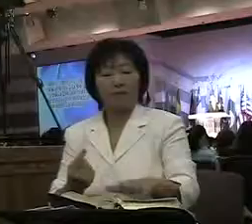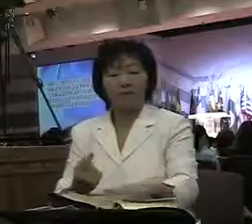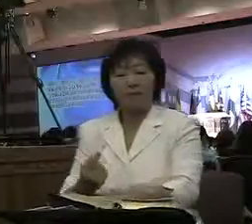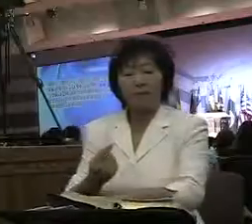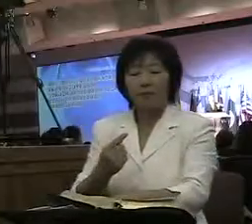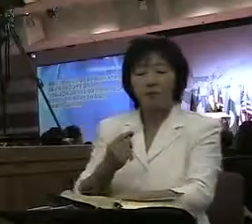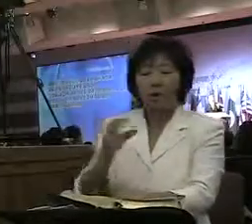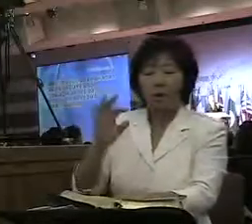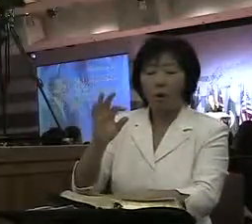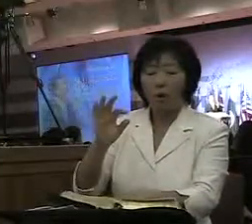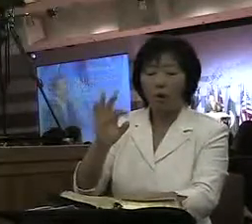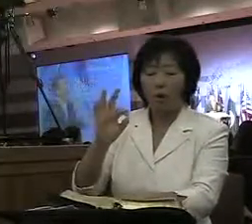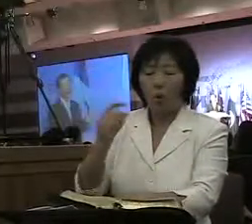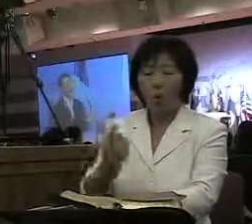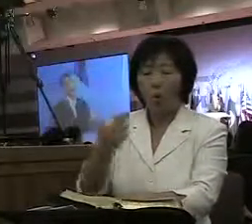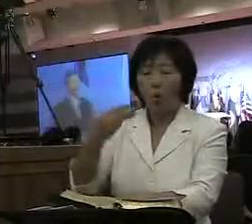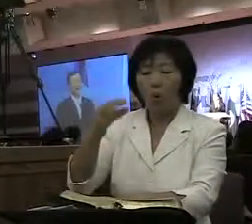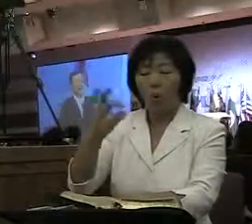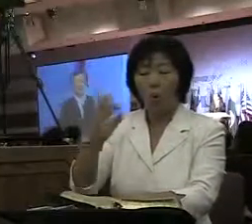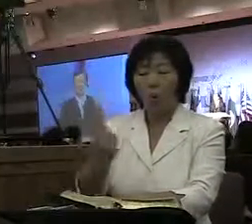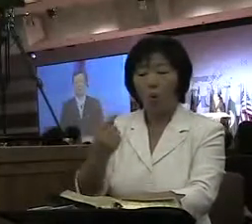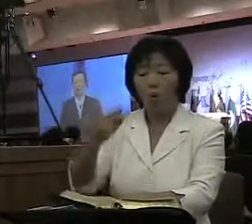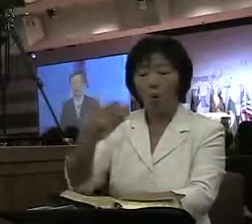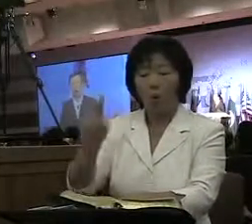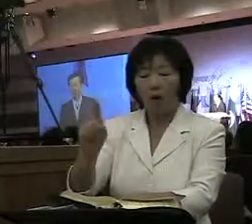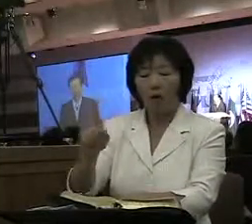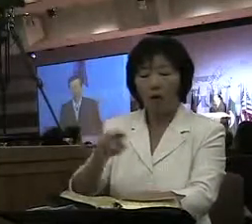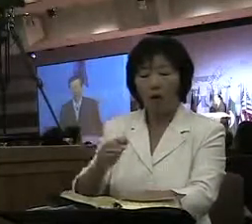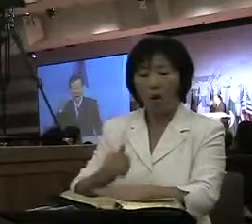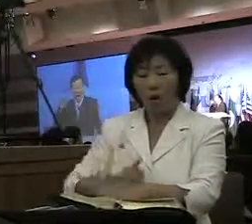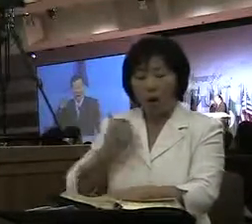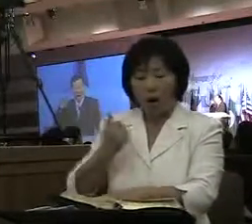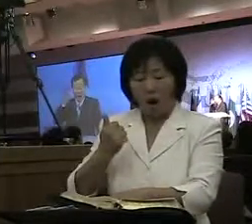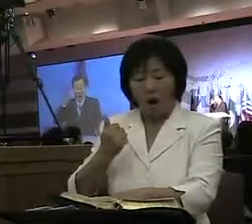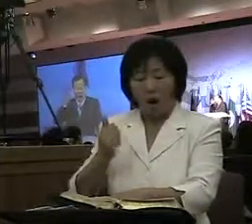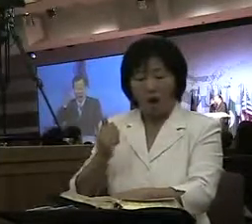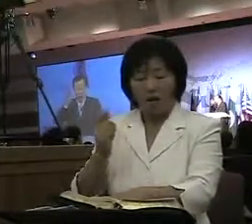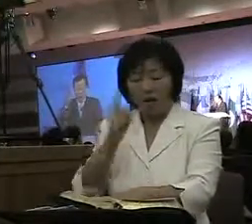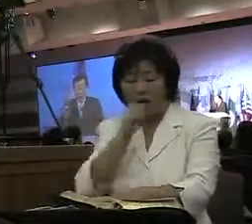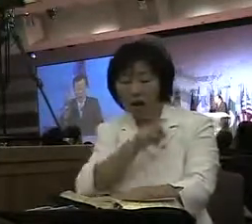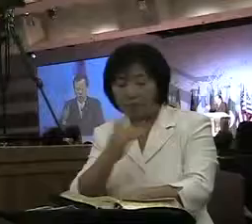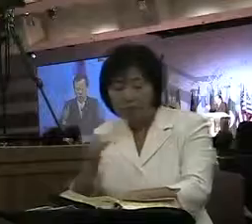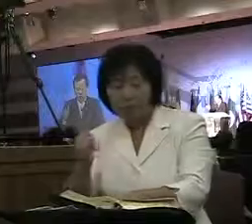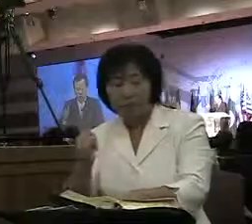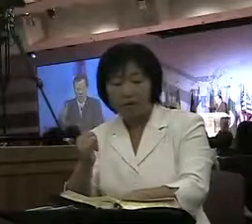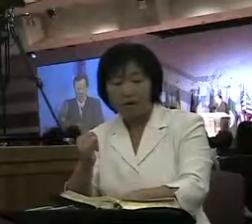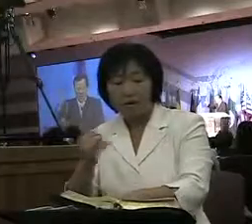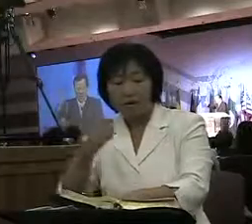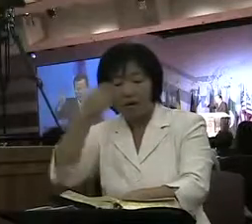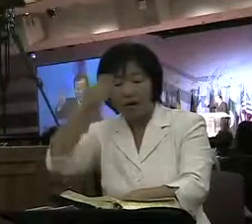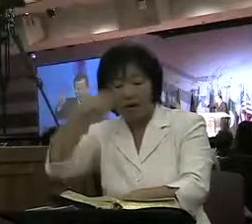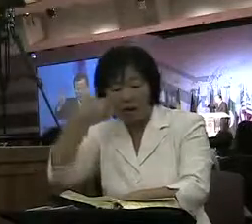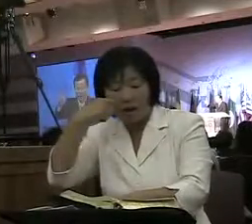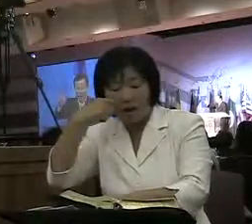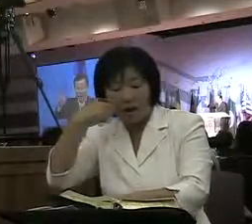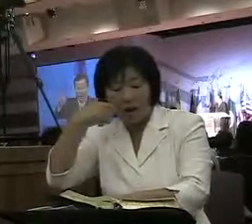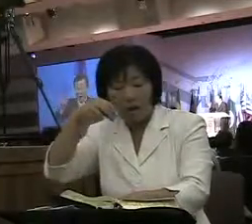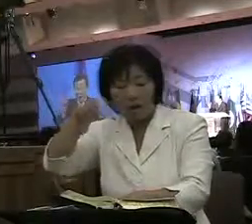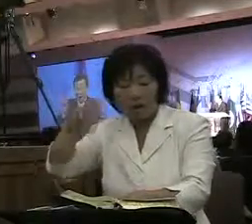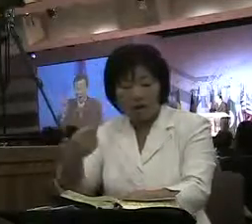오라 나는 나에게 화도다. 나는 부정한 사람이라다. 그가 울부짖었을 때